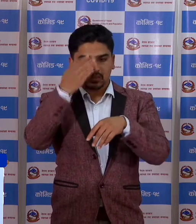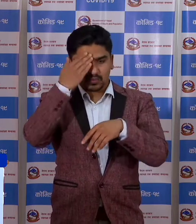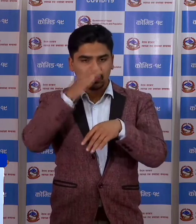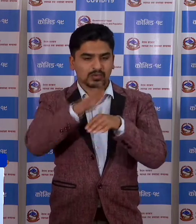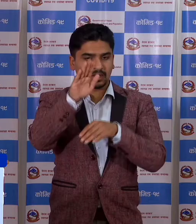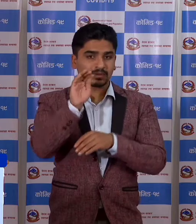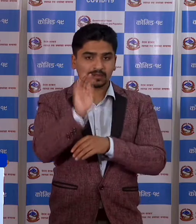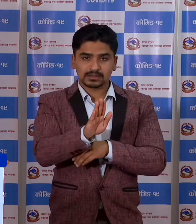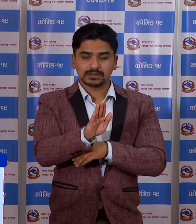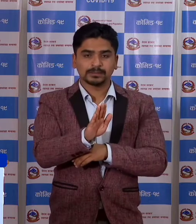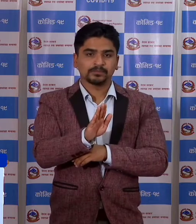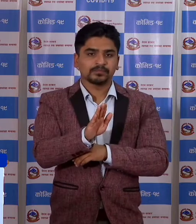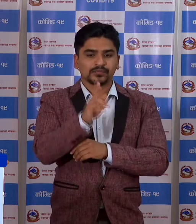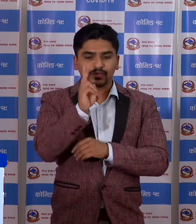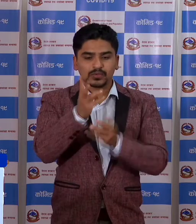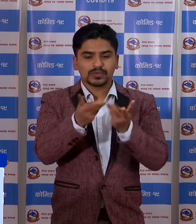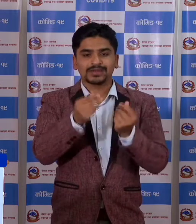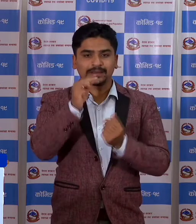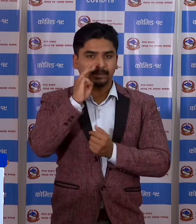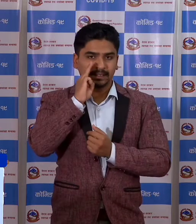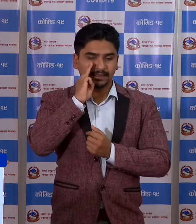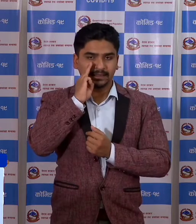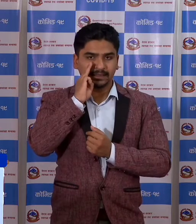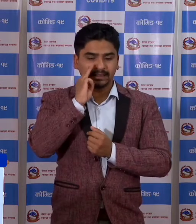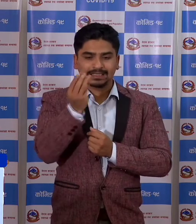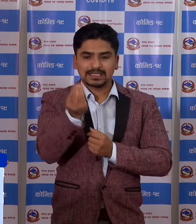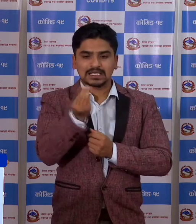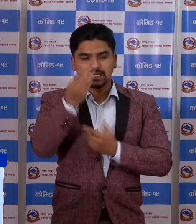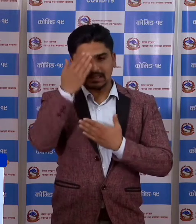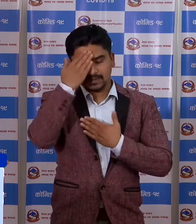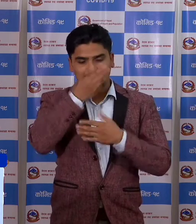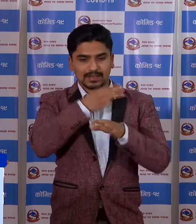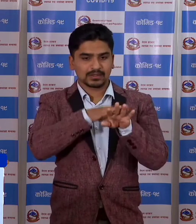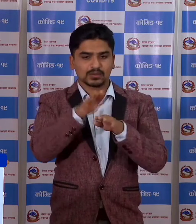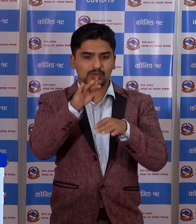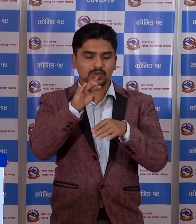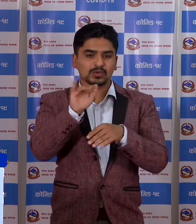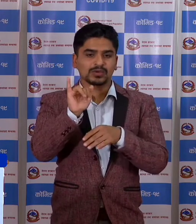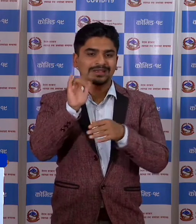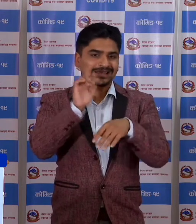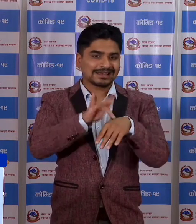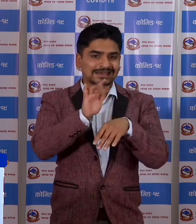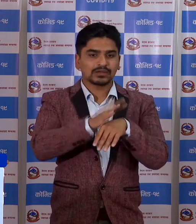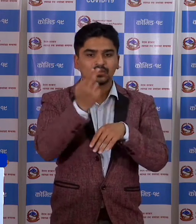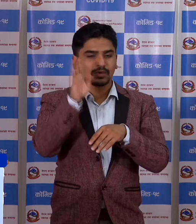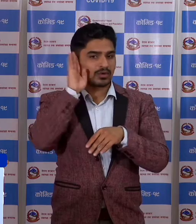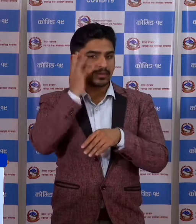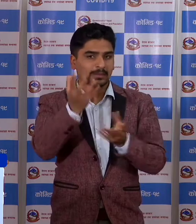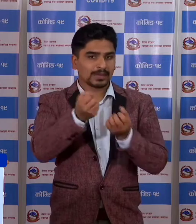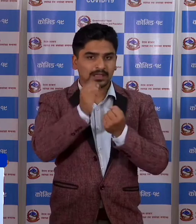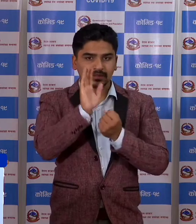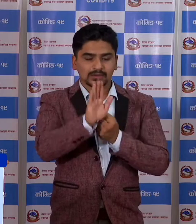सक्ने सम्भावना रहन्छ। त्यो हिसाबमा केही संक्रमित व्यक्तिहरूलाई डेङ्गी भएको खबर पनि हामीले पाएका छौँ,